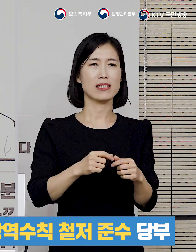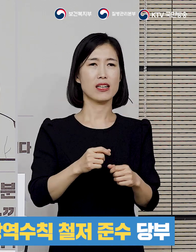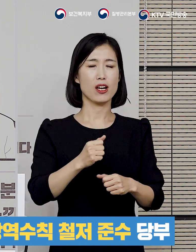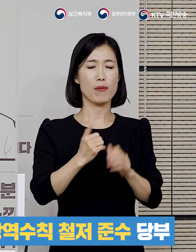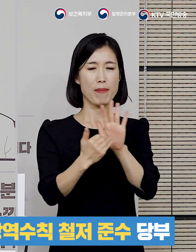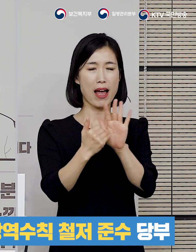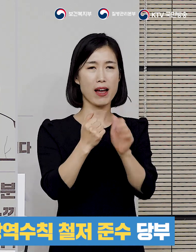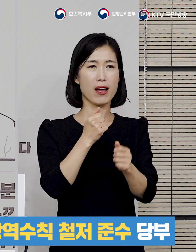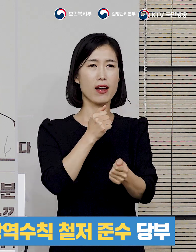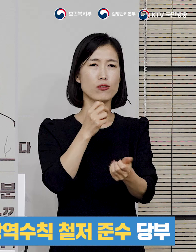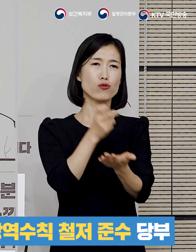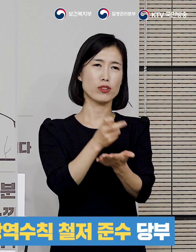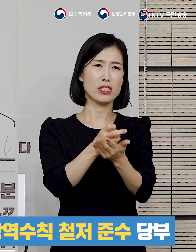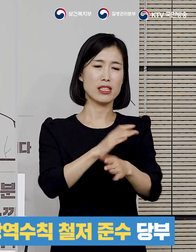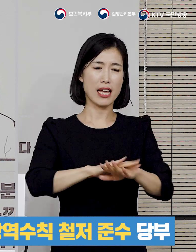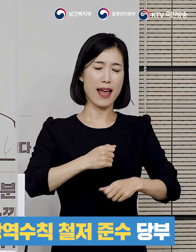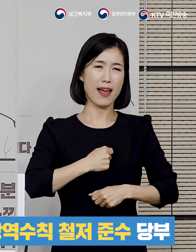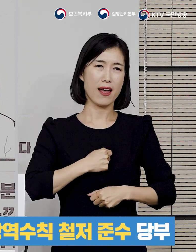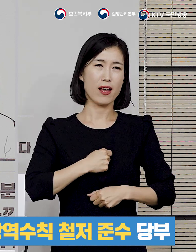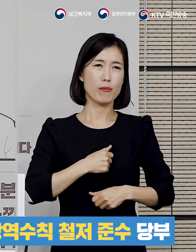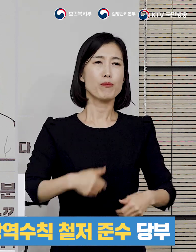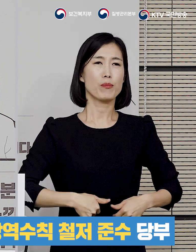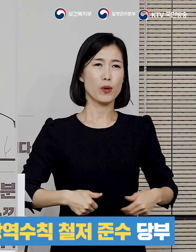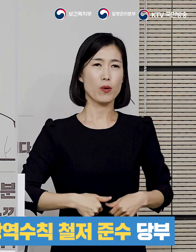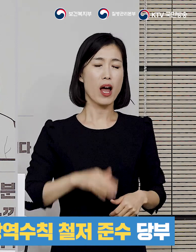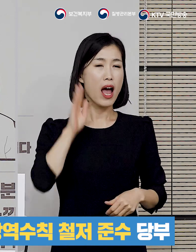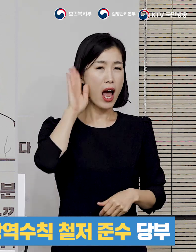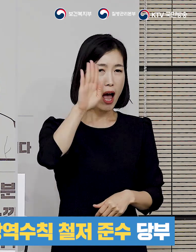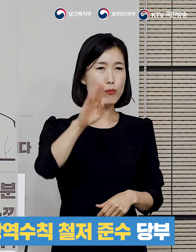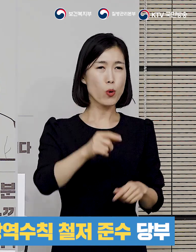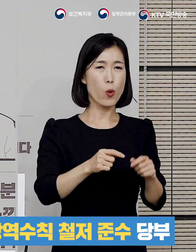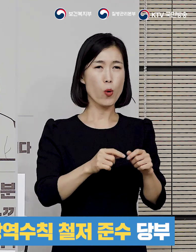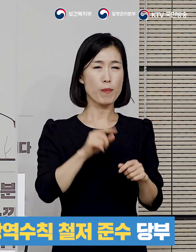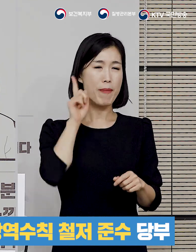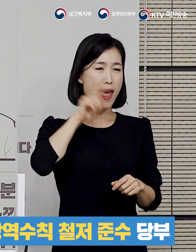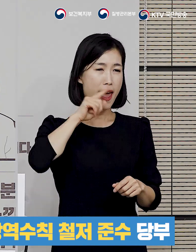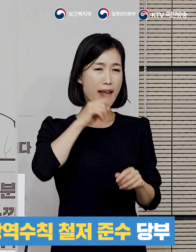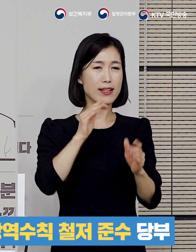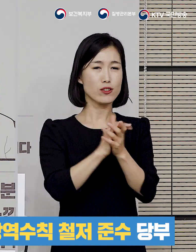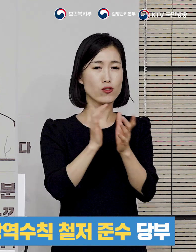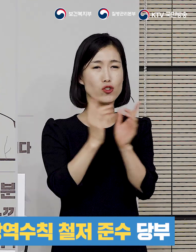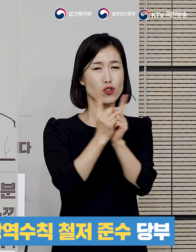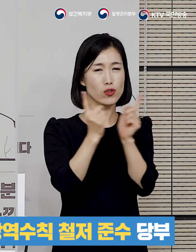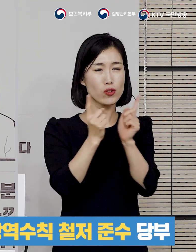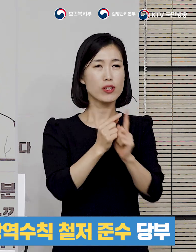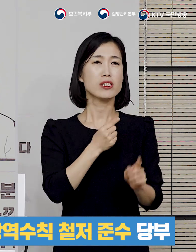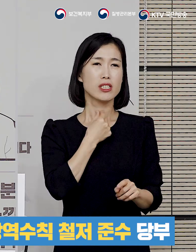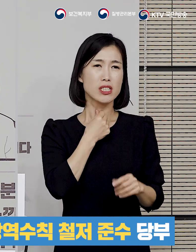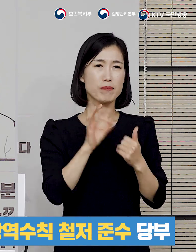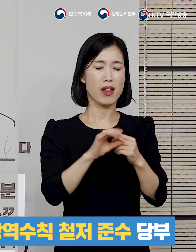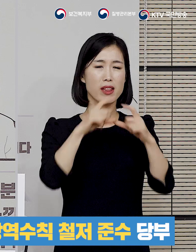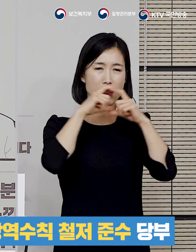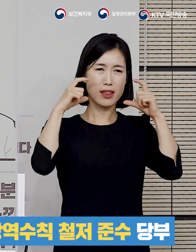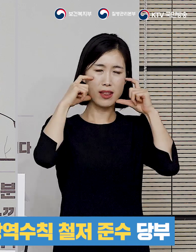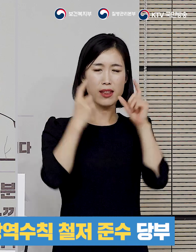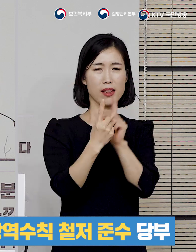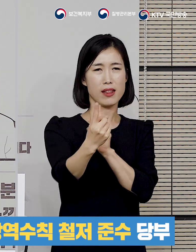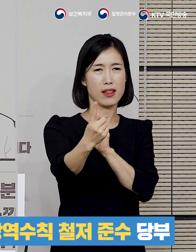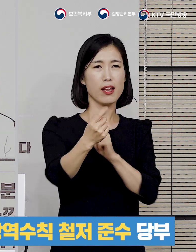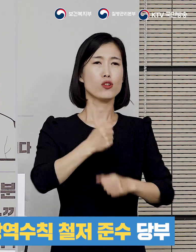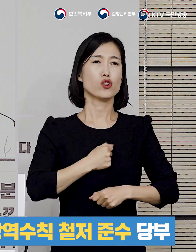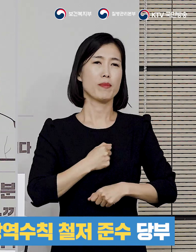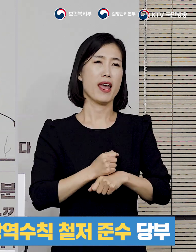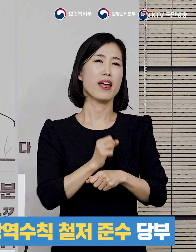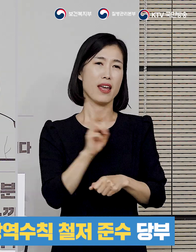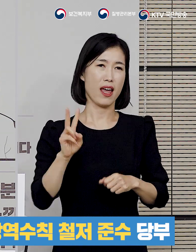착용 등의 방역 수칙을 철저히 준수하는 것이 앞으로도 친구들을 더 오래, 더 가까이 볼 수 있는